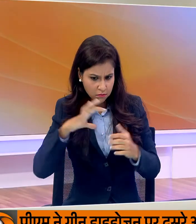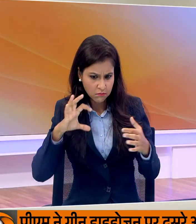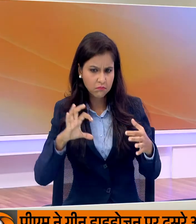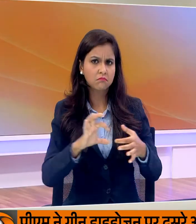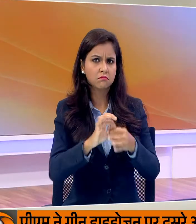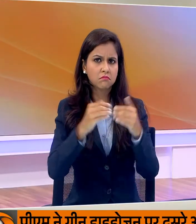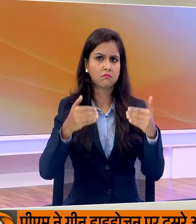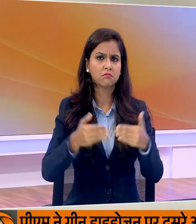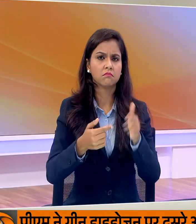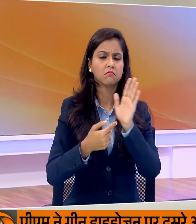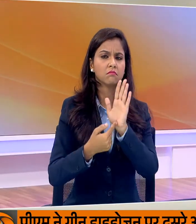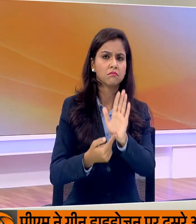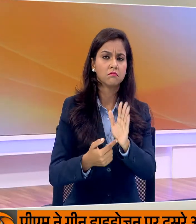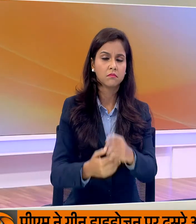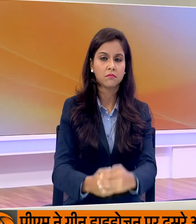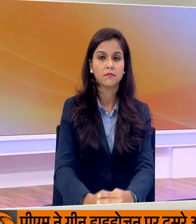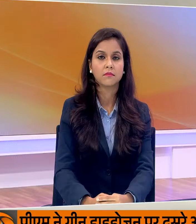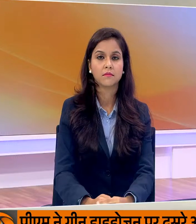की।